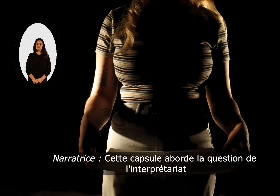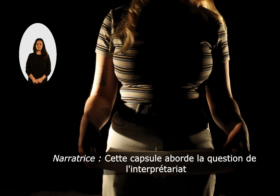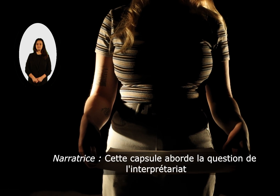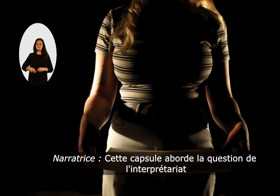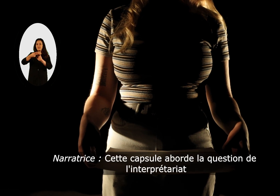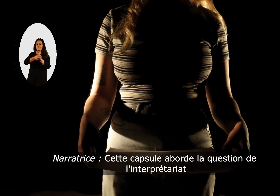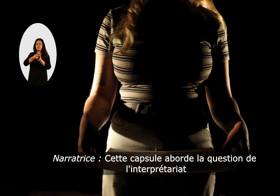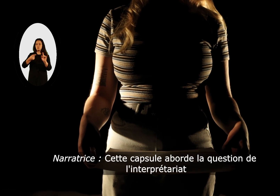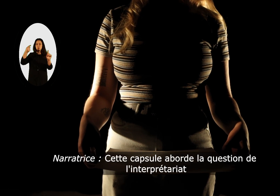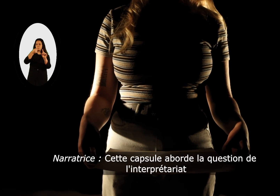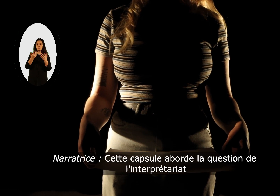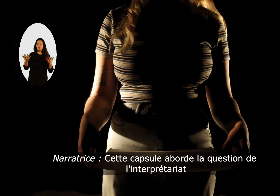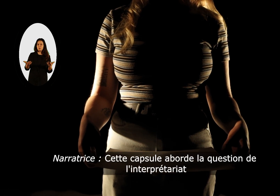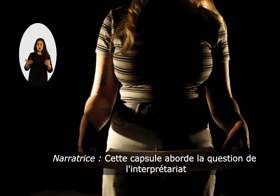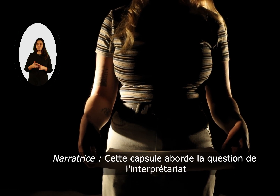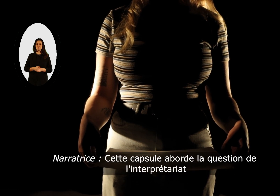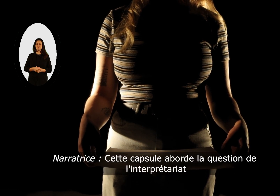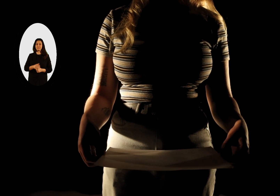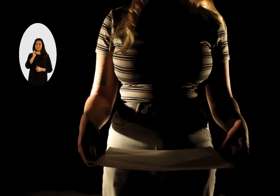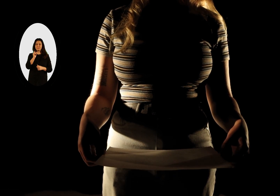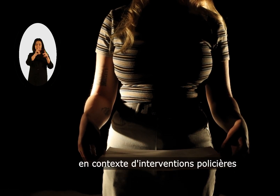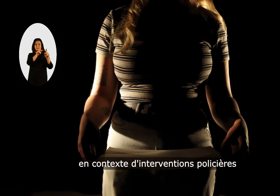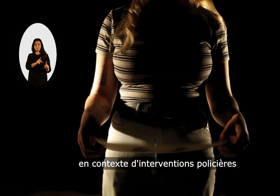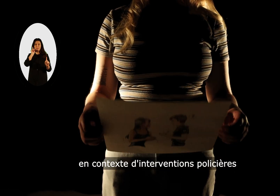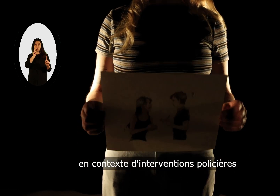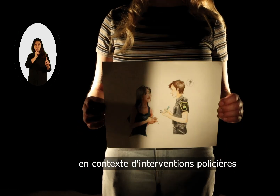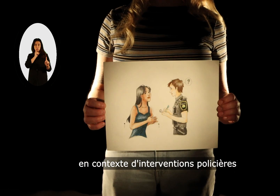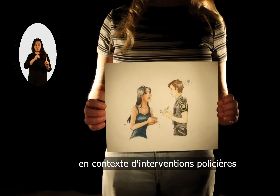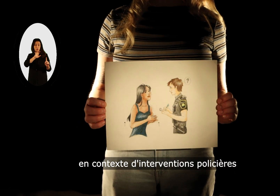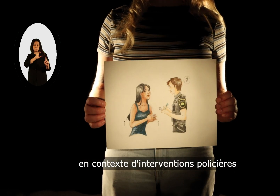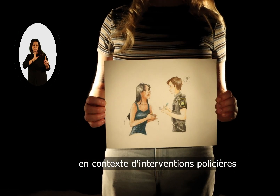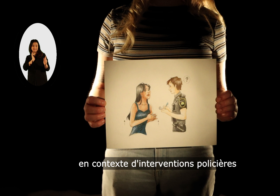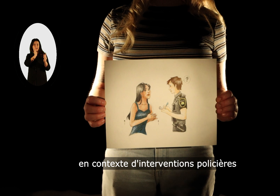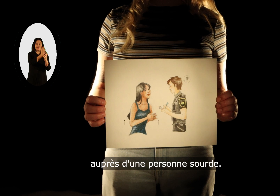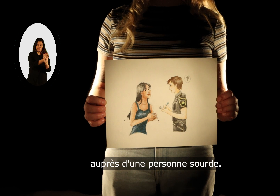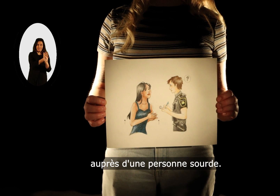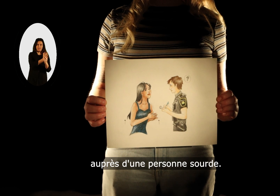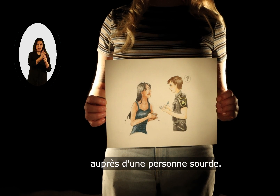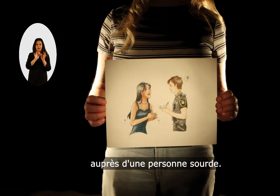Cette capsule aborde la question de l'interprétariat en contexte d'intervention policière auprès d'une personne